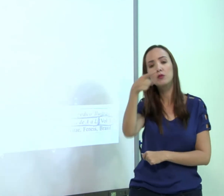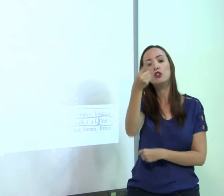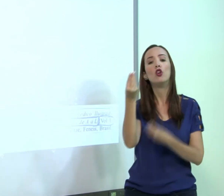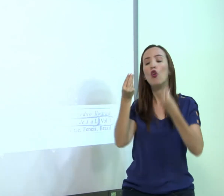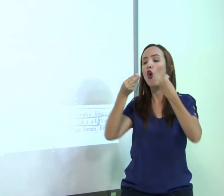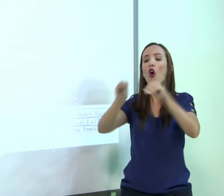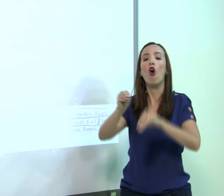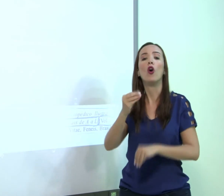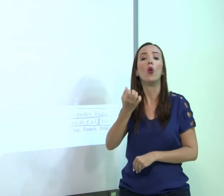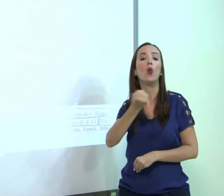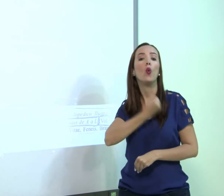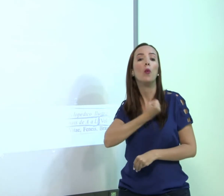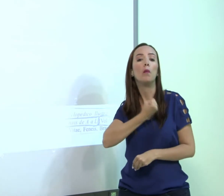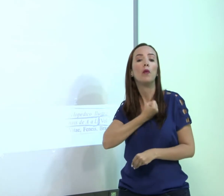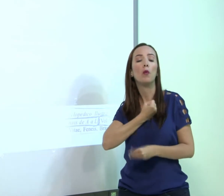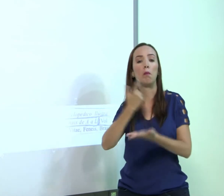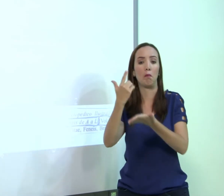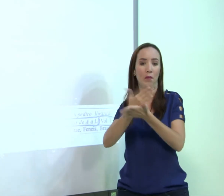precisa colocar essa informação.